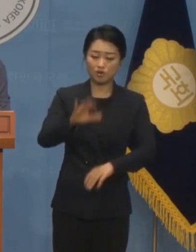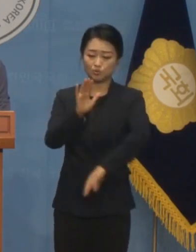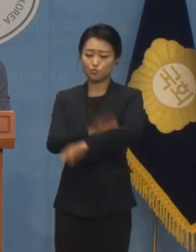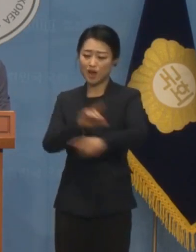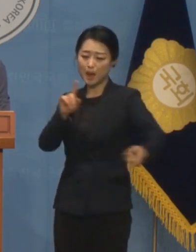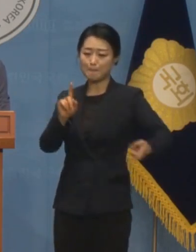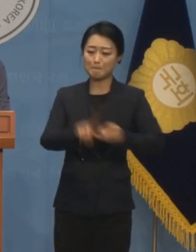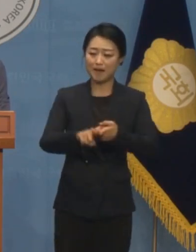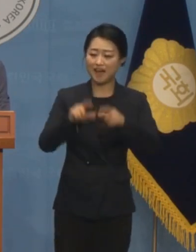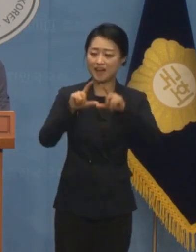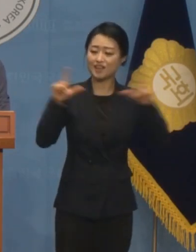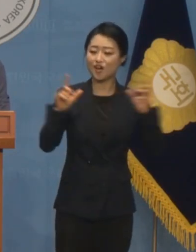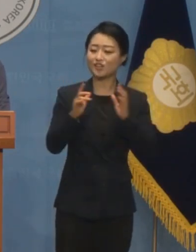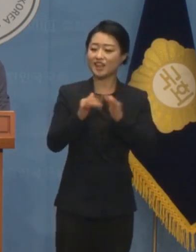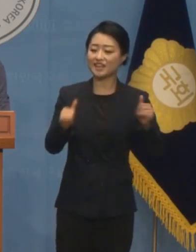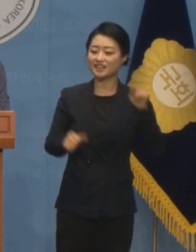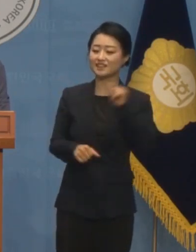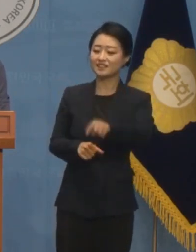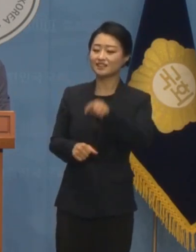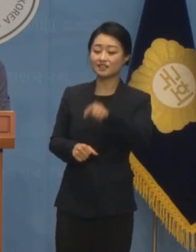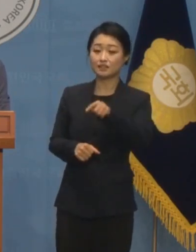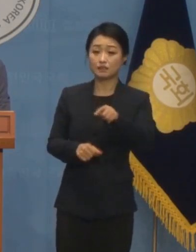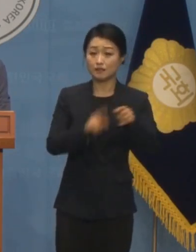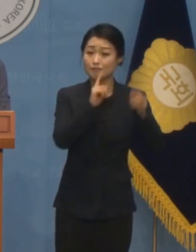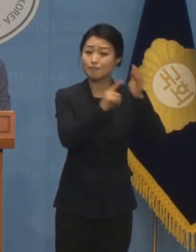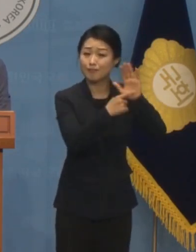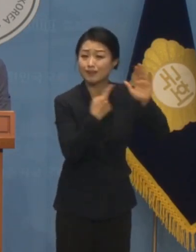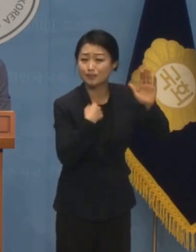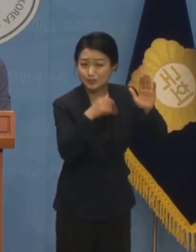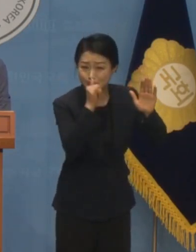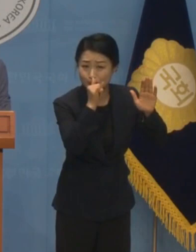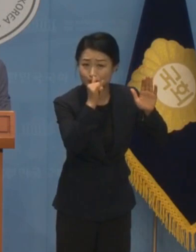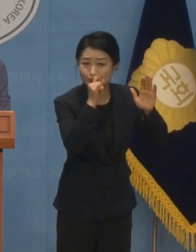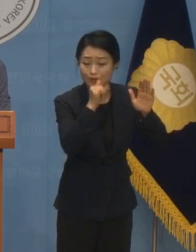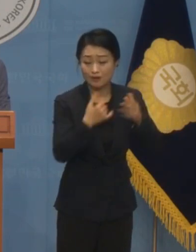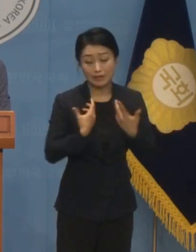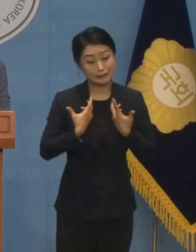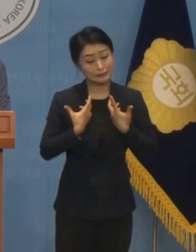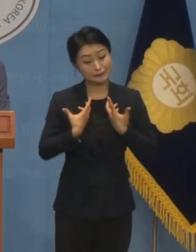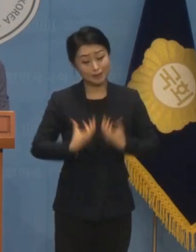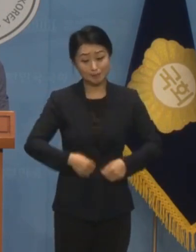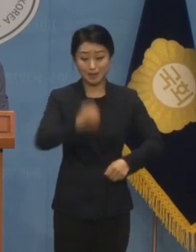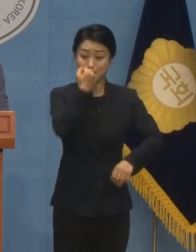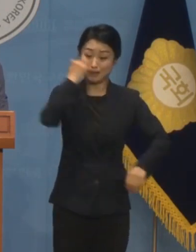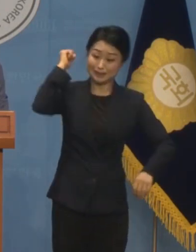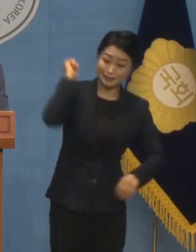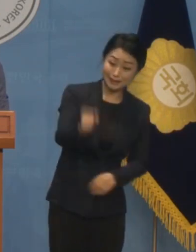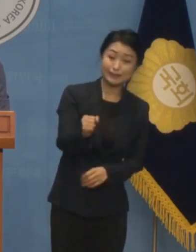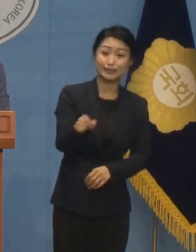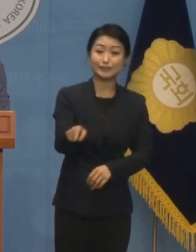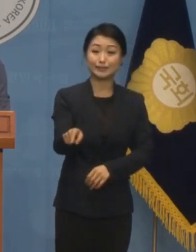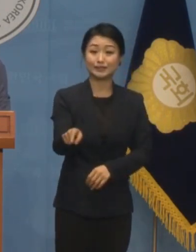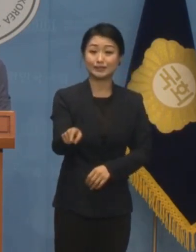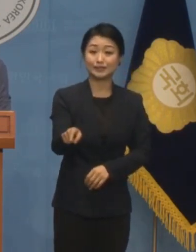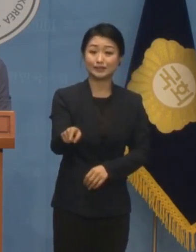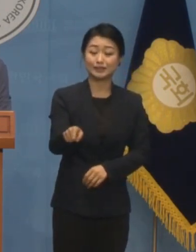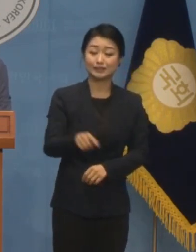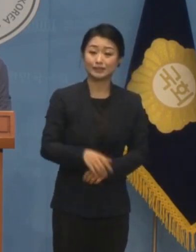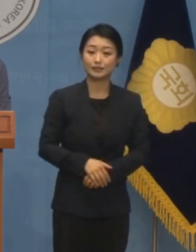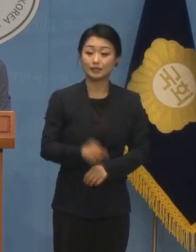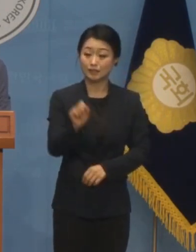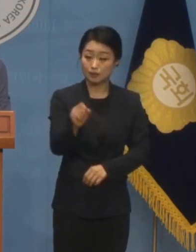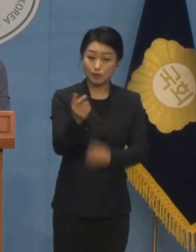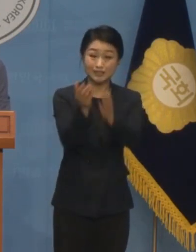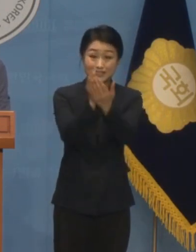좌파 연예인이라고 콕 집어 지목했습니다. 이 참담한 낙인에 끌어다 붙인 이유라는 것이